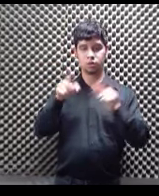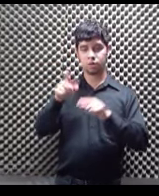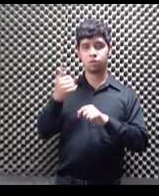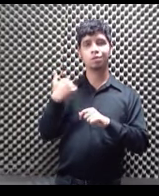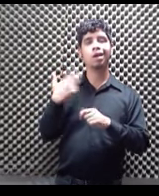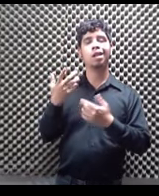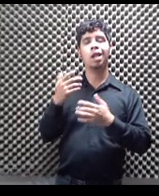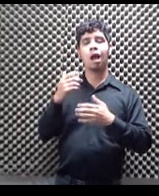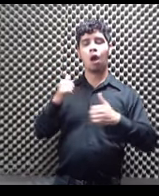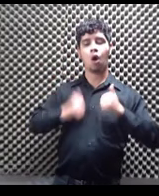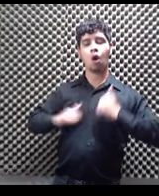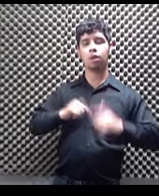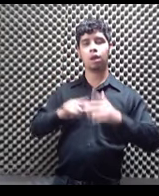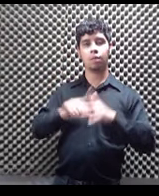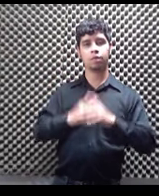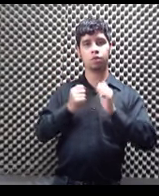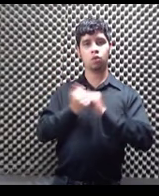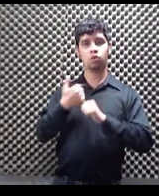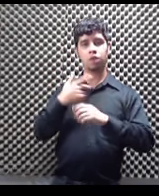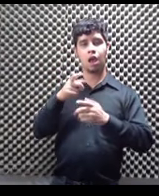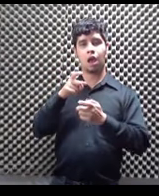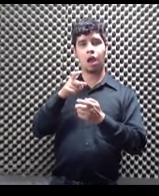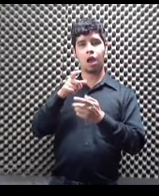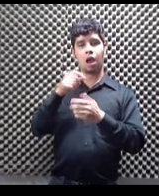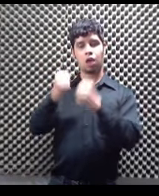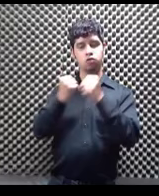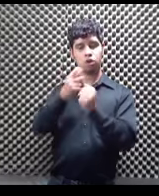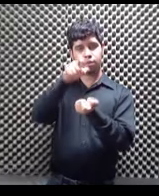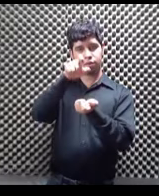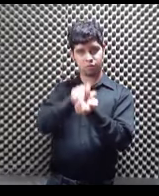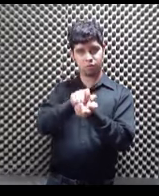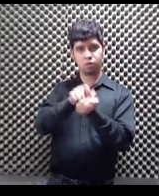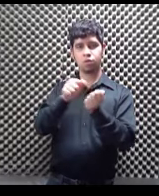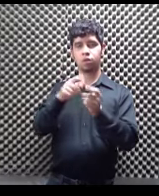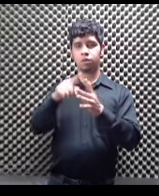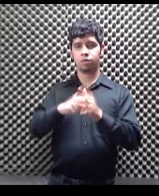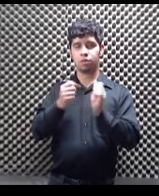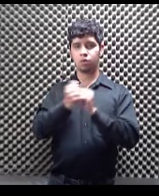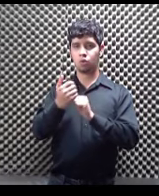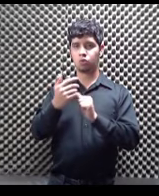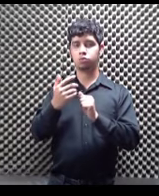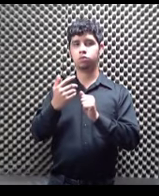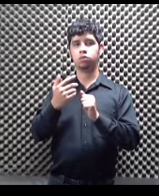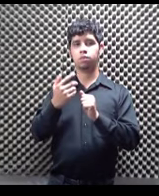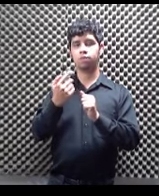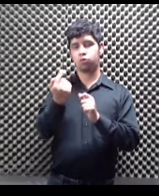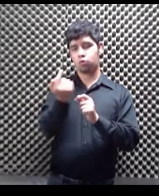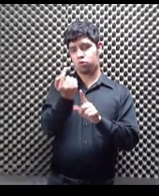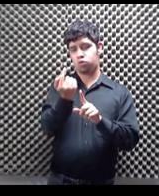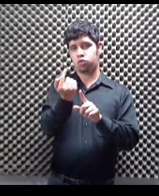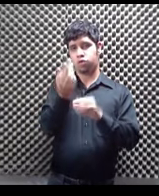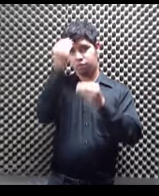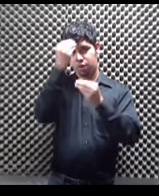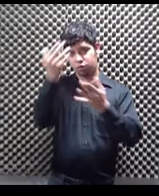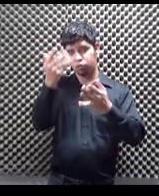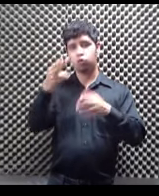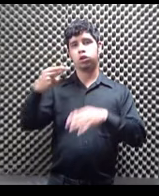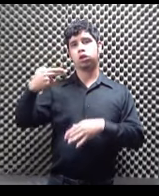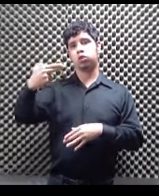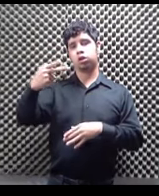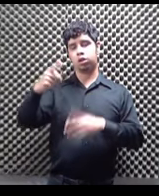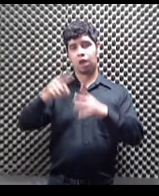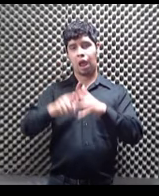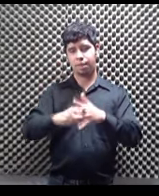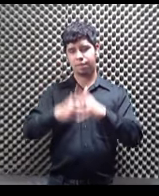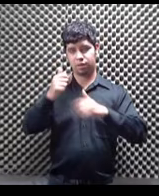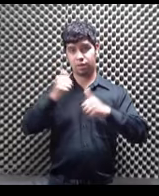fecha específica, la obra de Calderón. Comienza con un dato histórico. El único dato histórico que tiene es